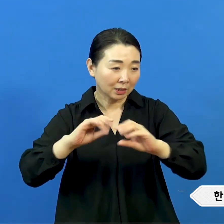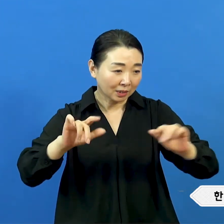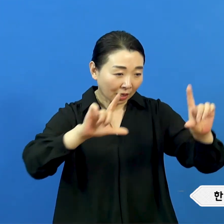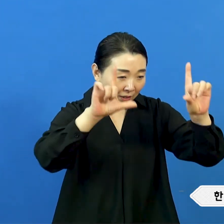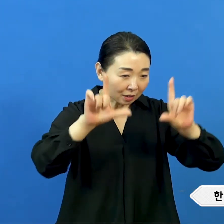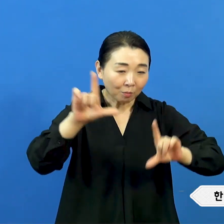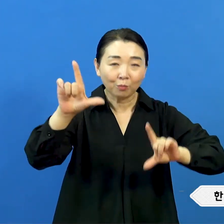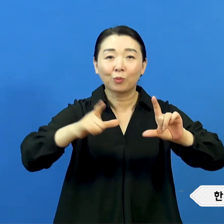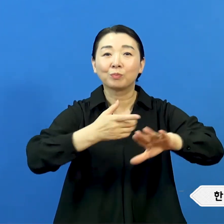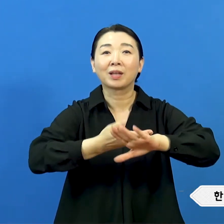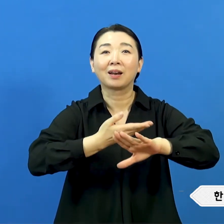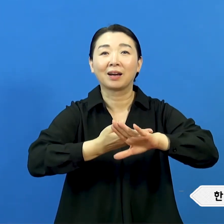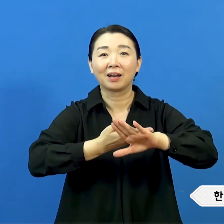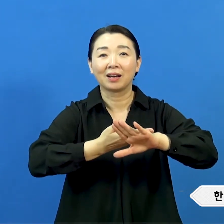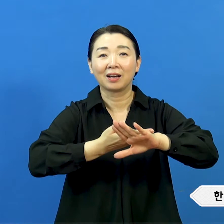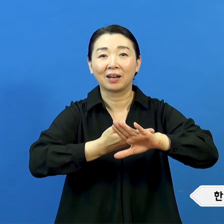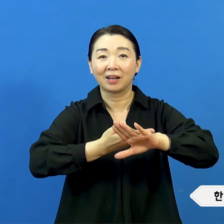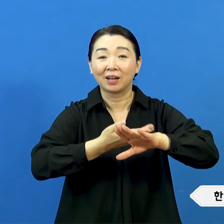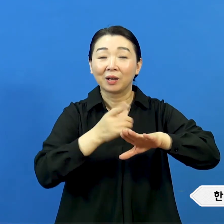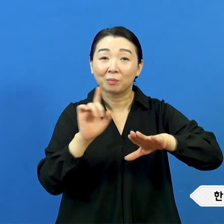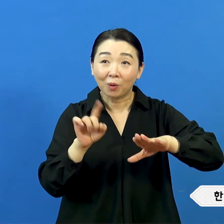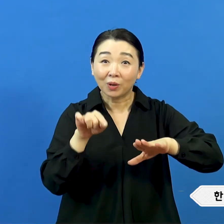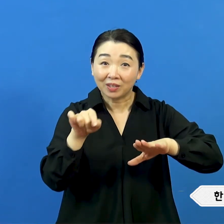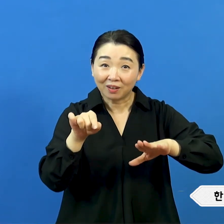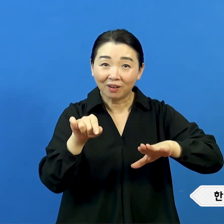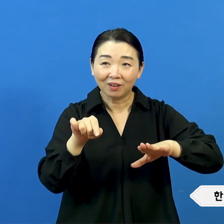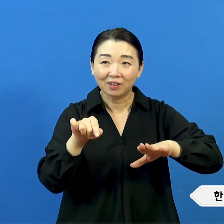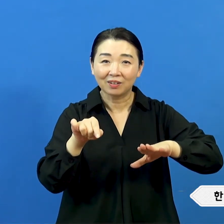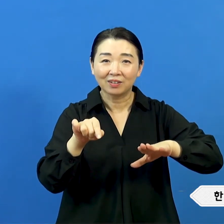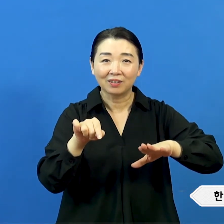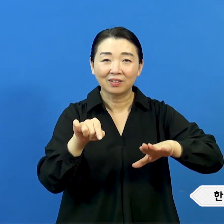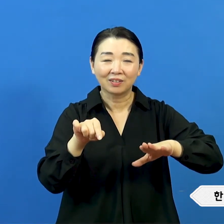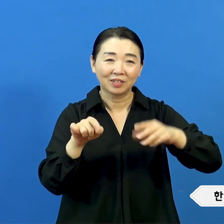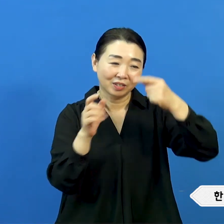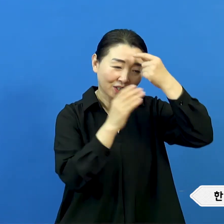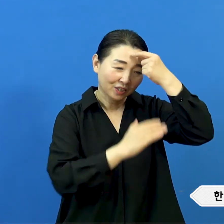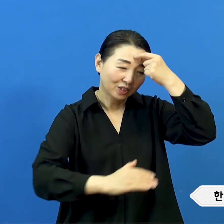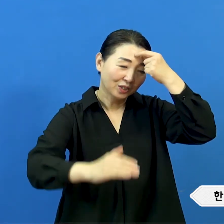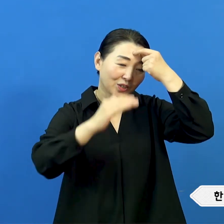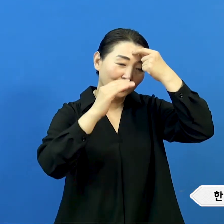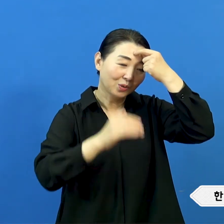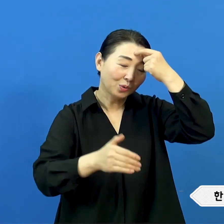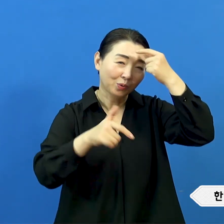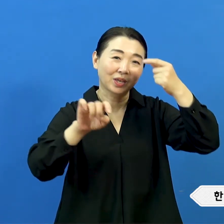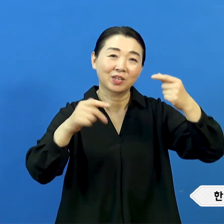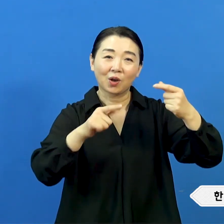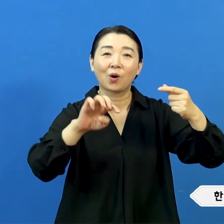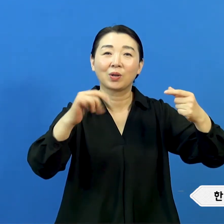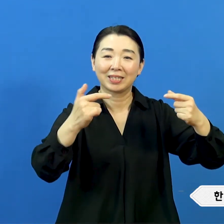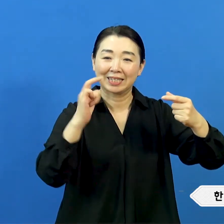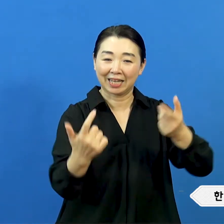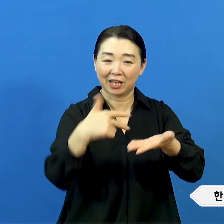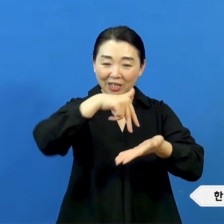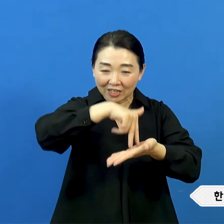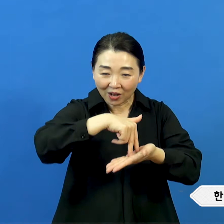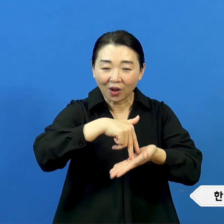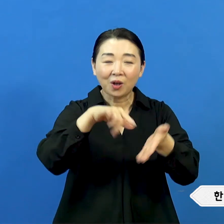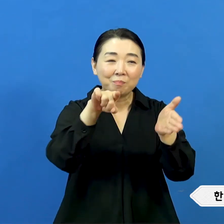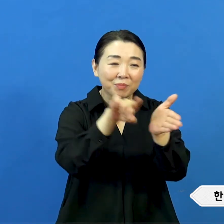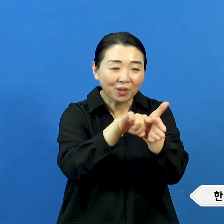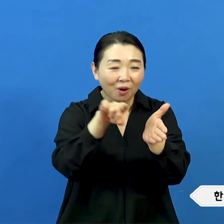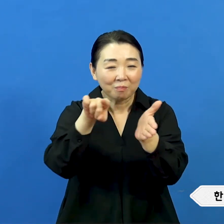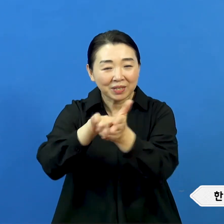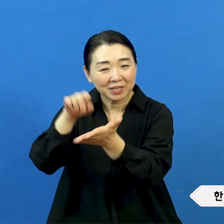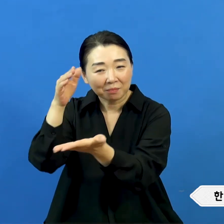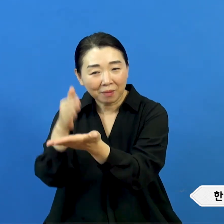살아가는 모습이 다르다 한다면 그것은 전적으로 성도의 견인 교리를 믿느냐 안 믿느냐, 그